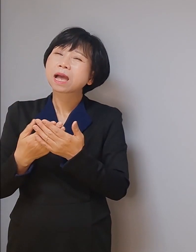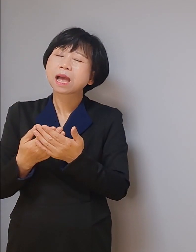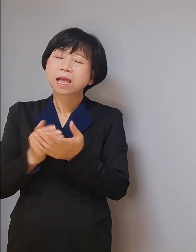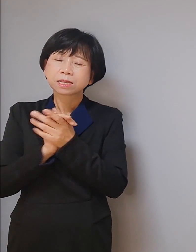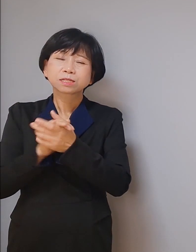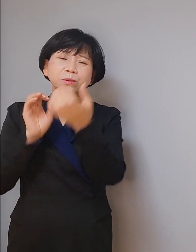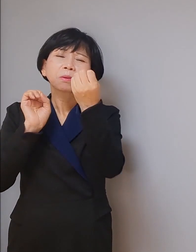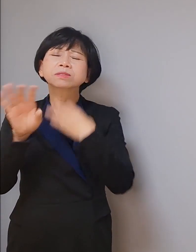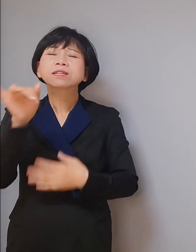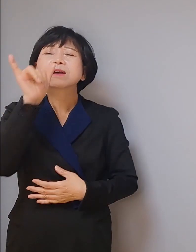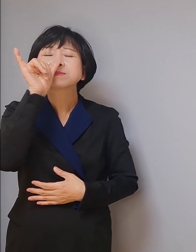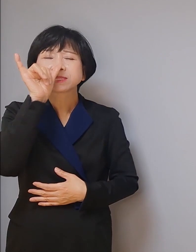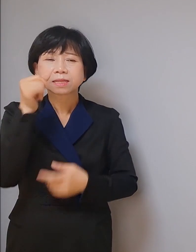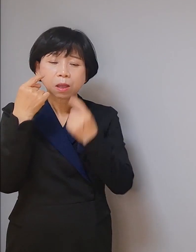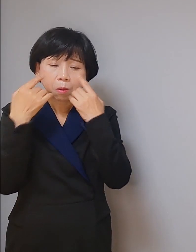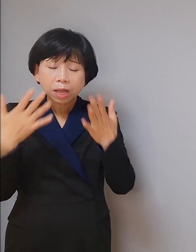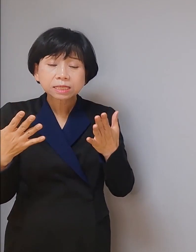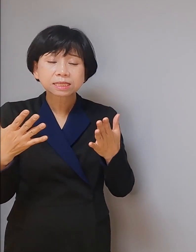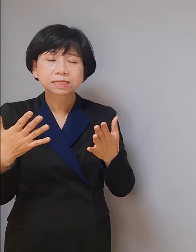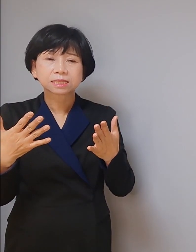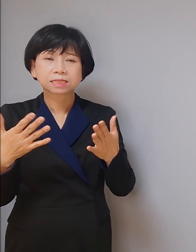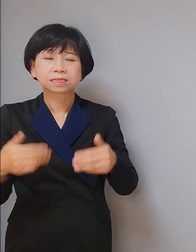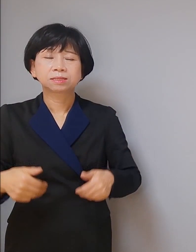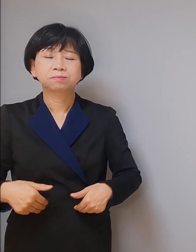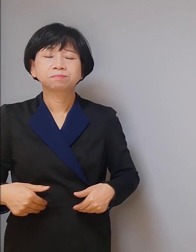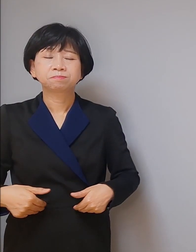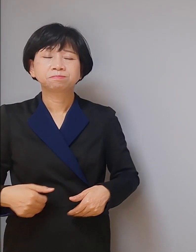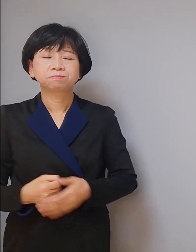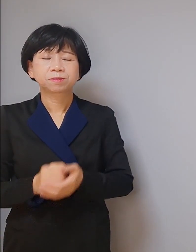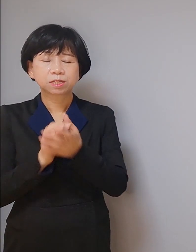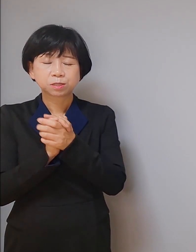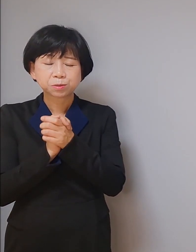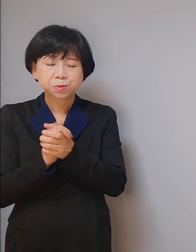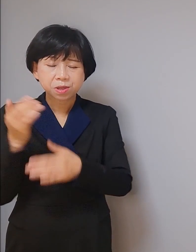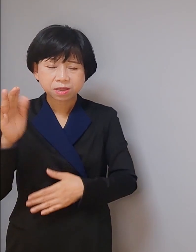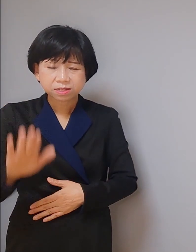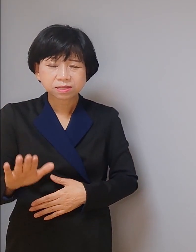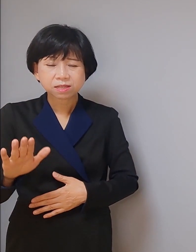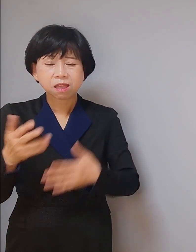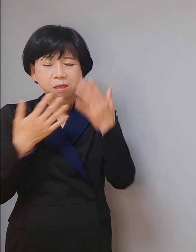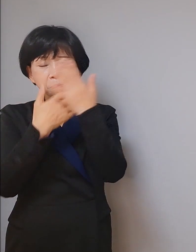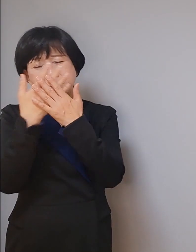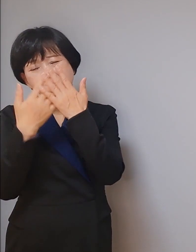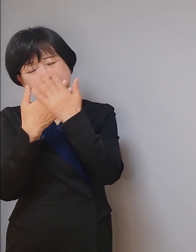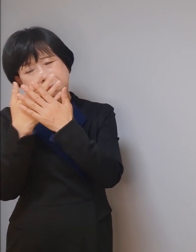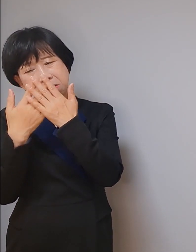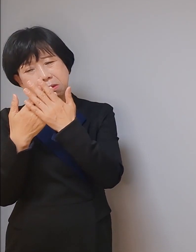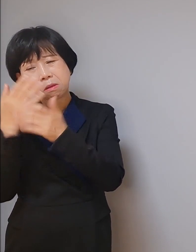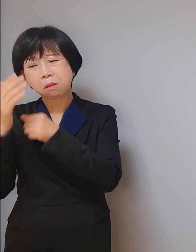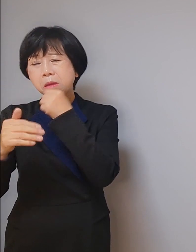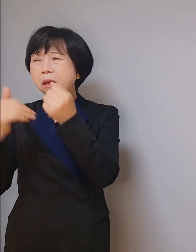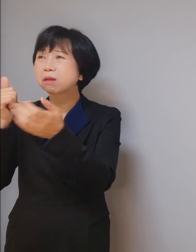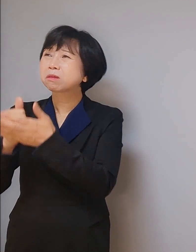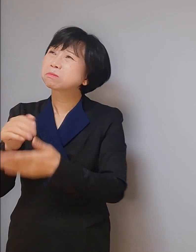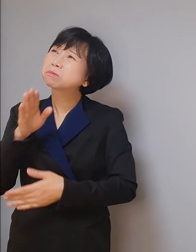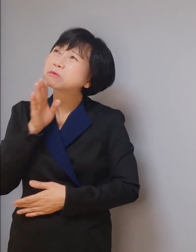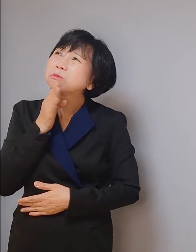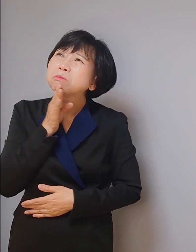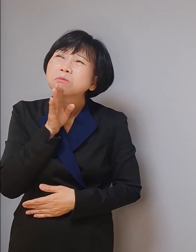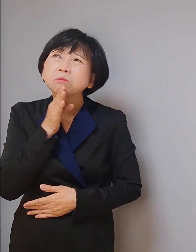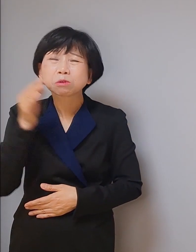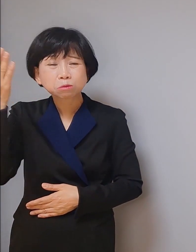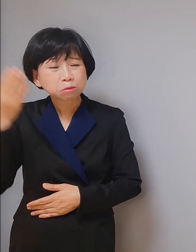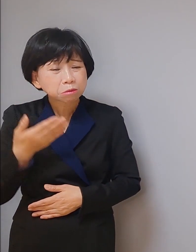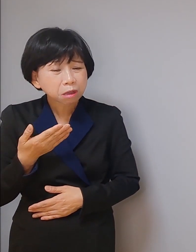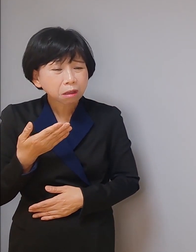기도합니까? 기도는 열심히 한 것 같은데 하나님이 나에게 주시리라는 확신이 없어요. 기도